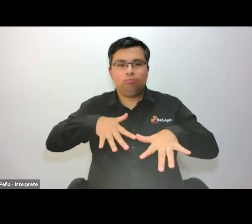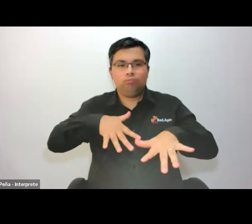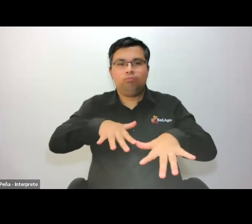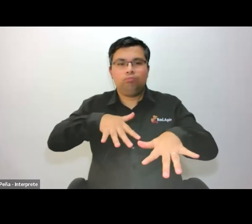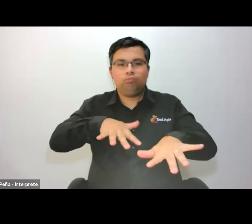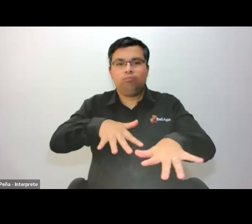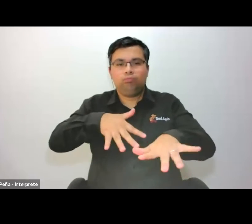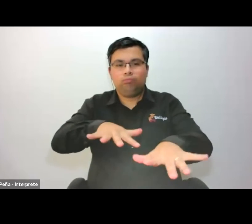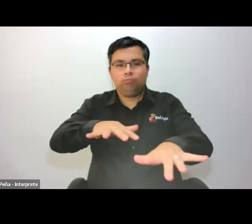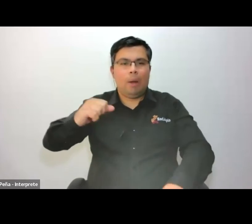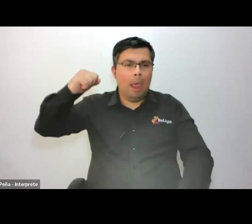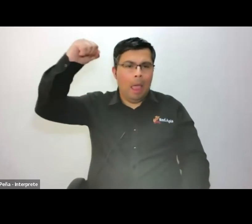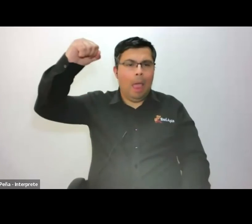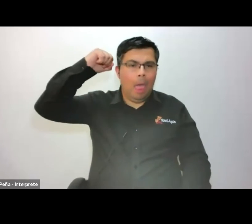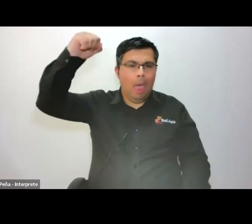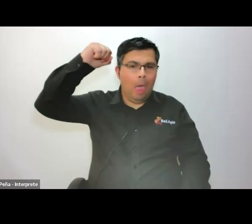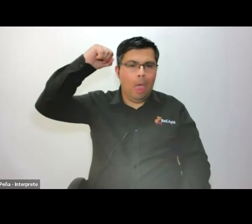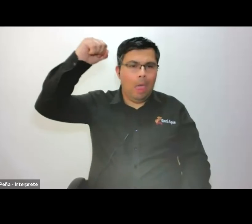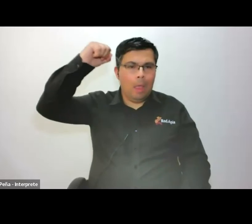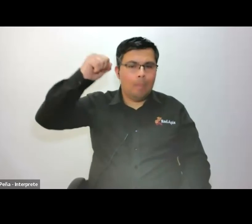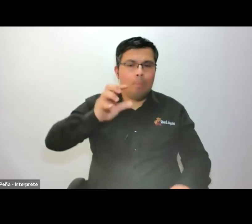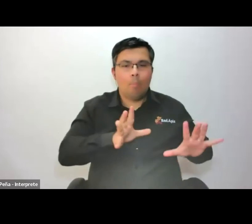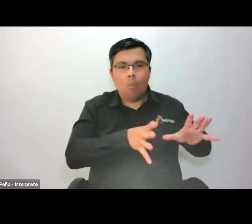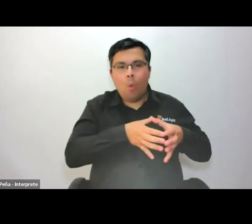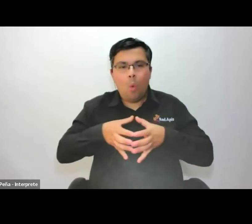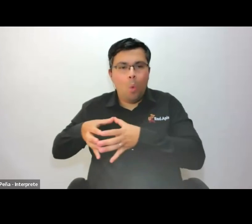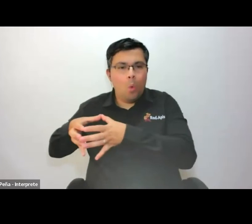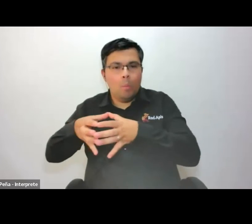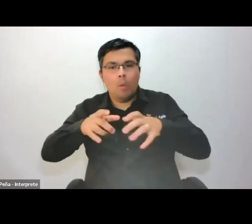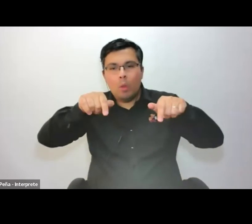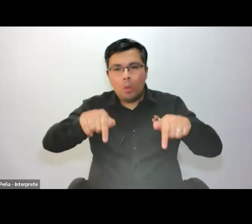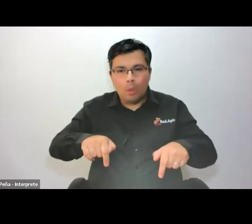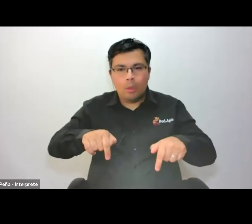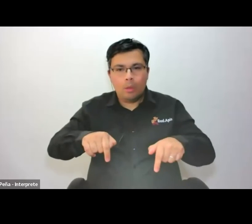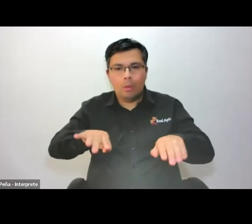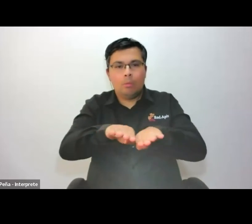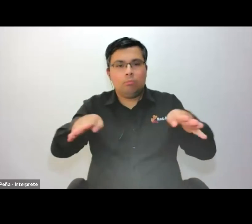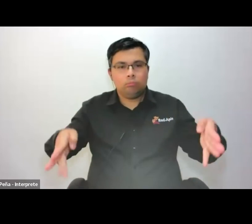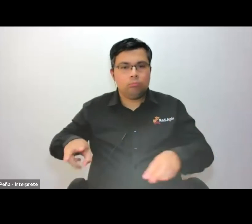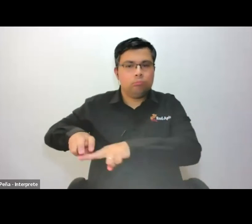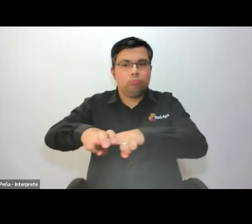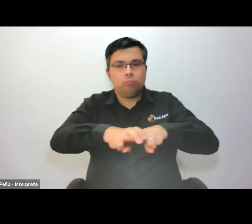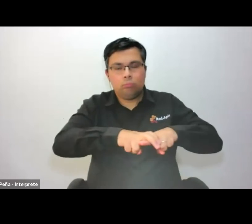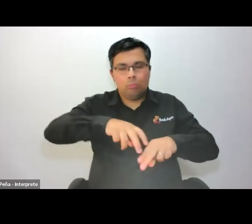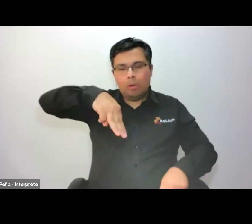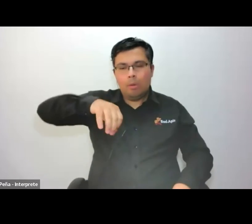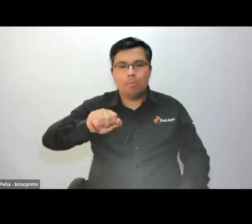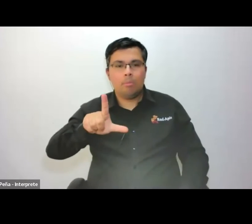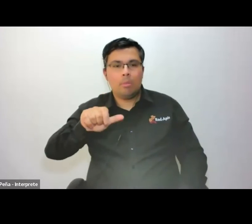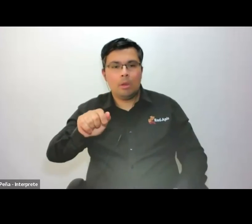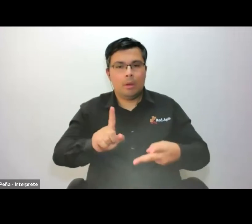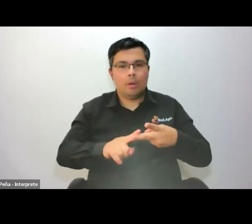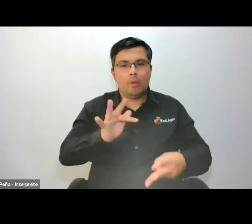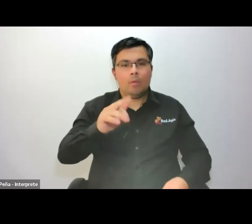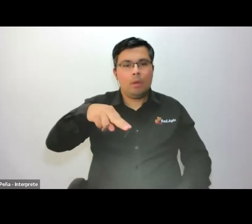exclamada con fuerza y con ímpetu por las agrupaciones que hoy día están sentadas en la mesa, que son MILA, que son FENAU, que son Espectro